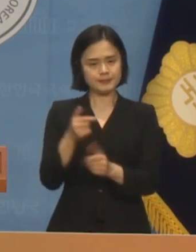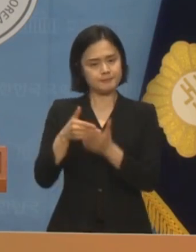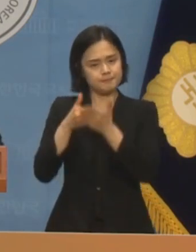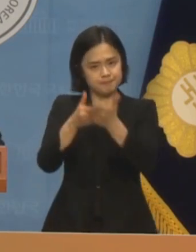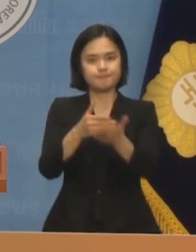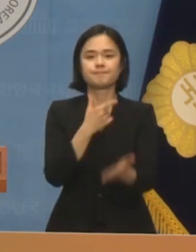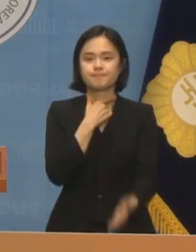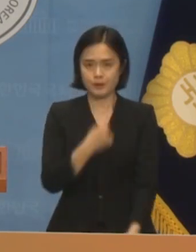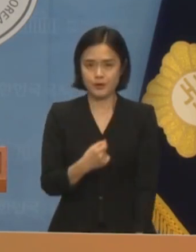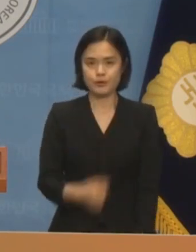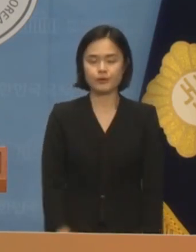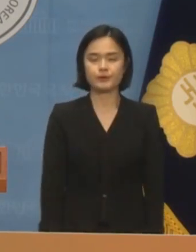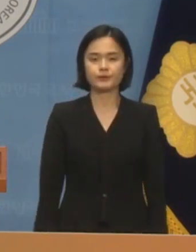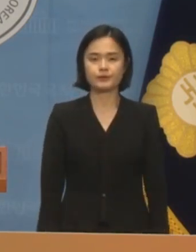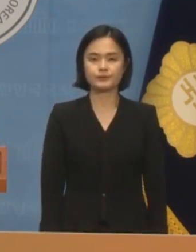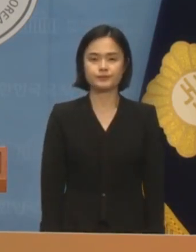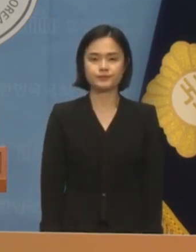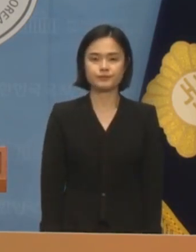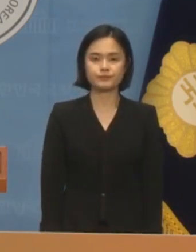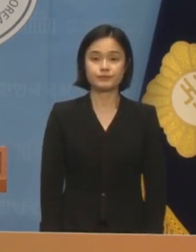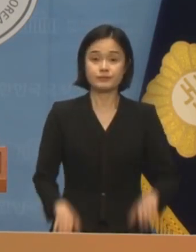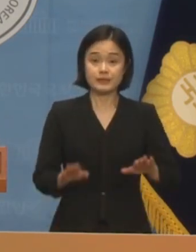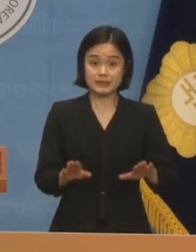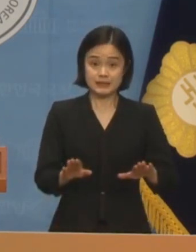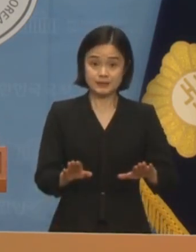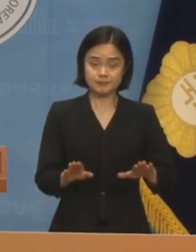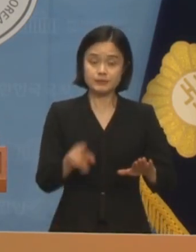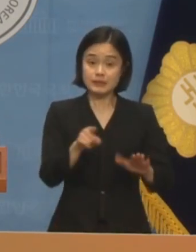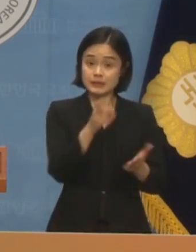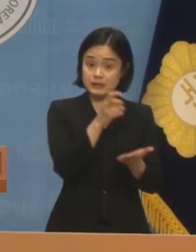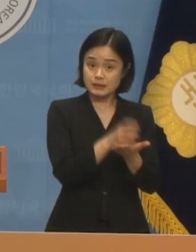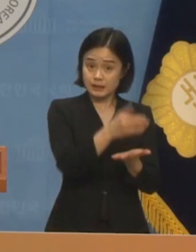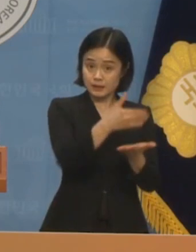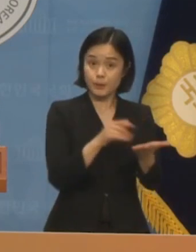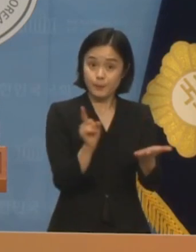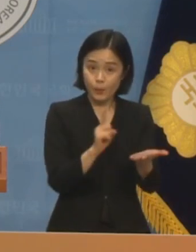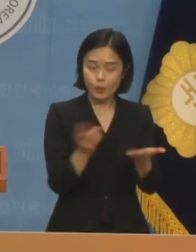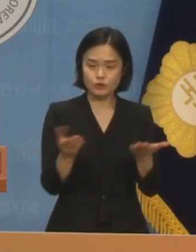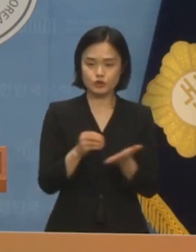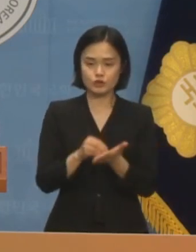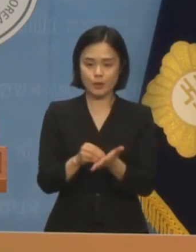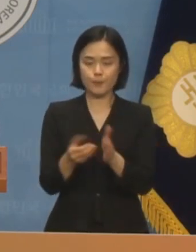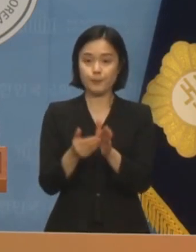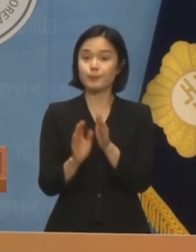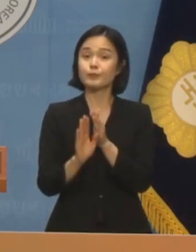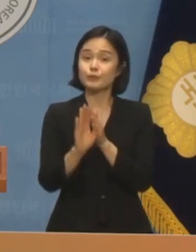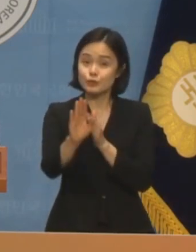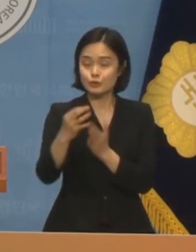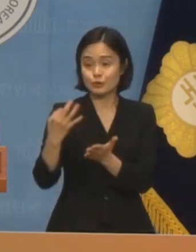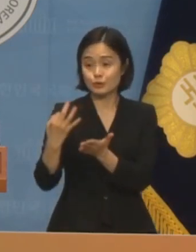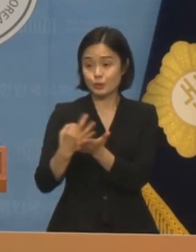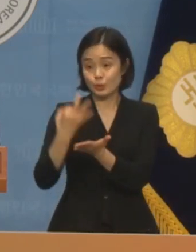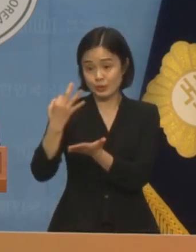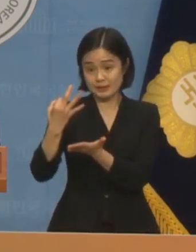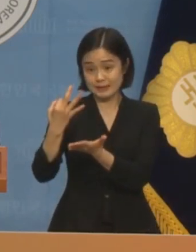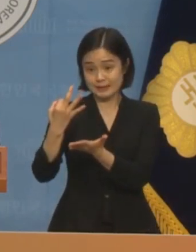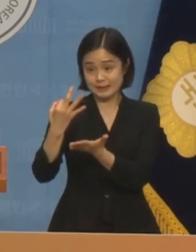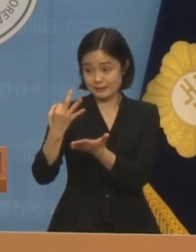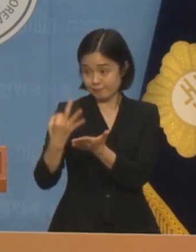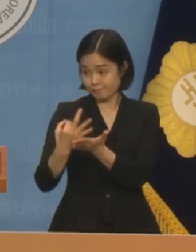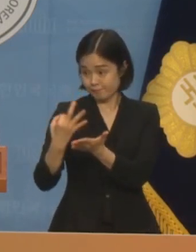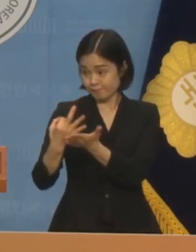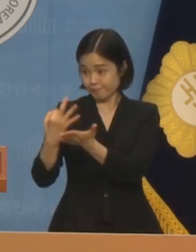현행 취업 후 상환 학자금 대출은 취업 후에 일정 기준 이상의 소득 발생 시 상환하는